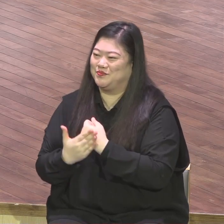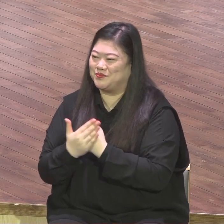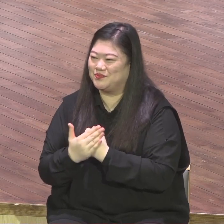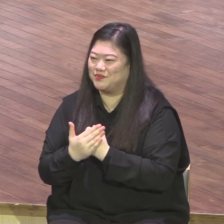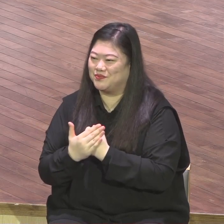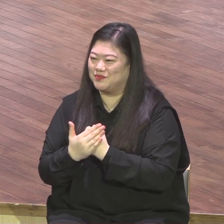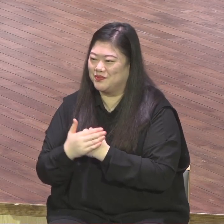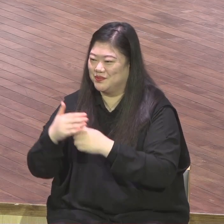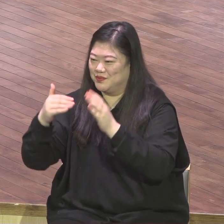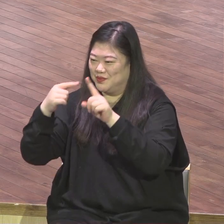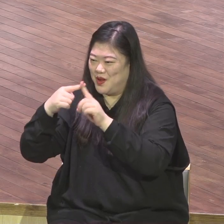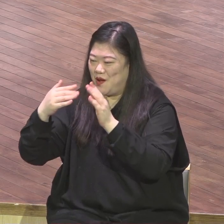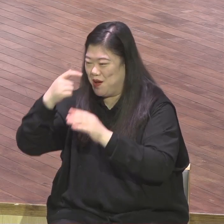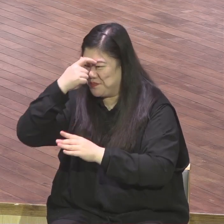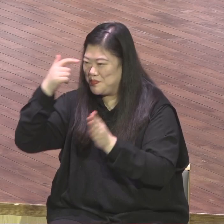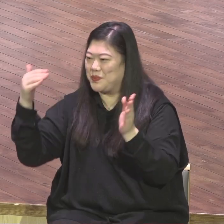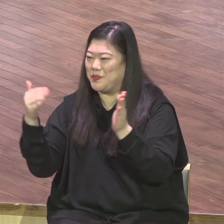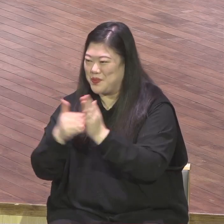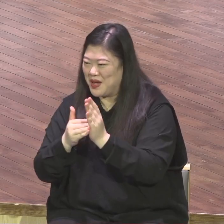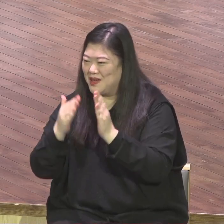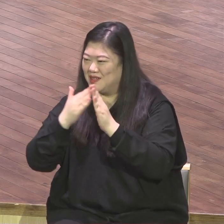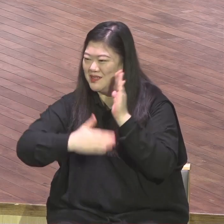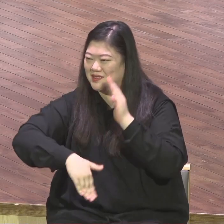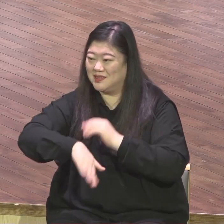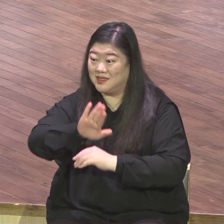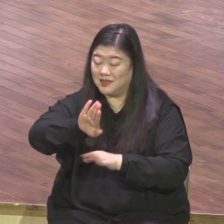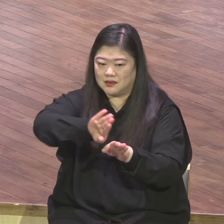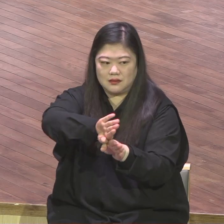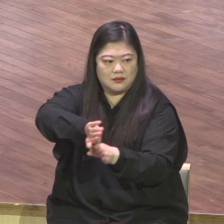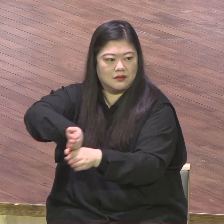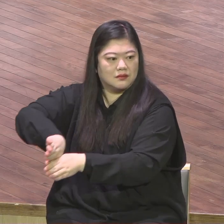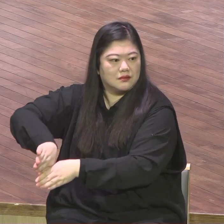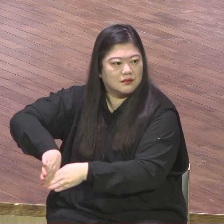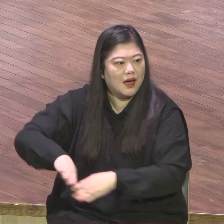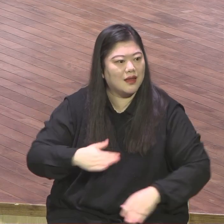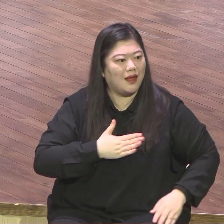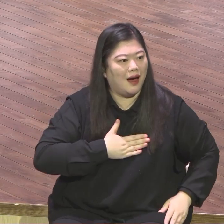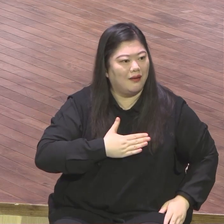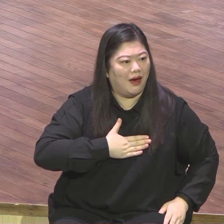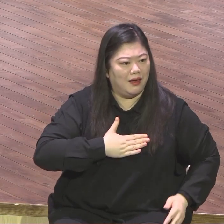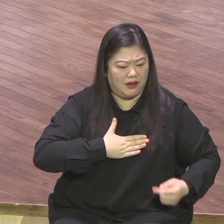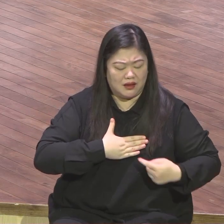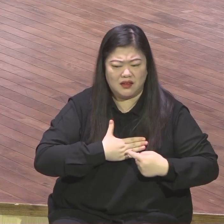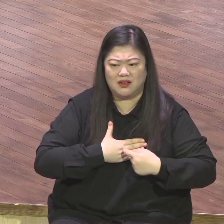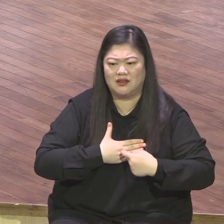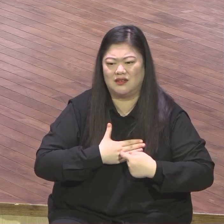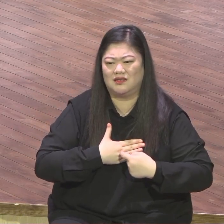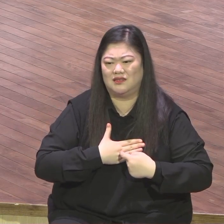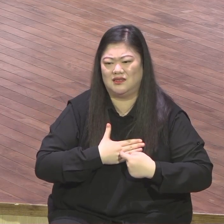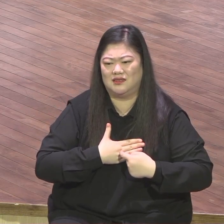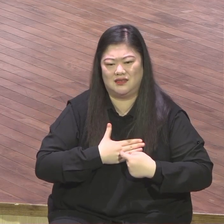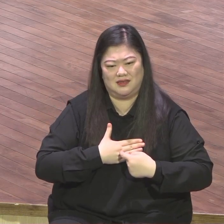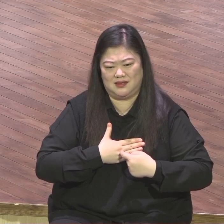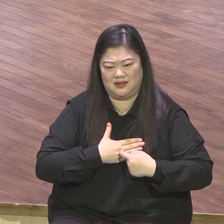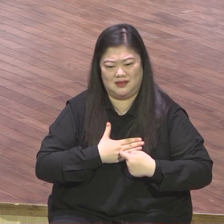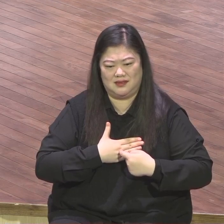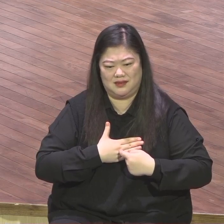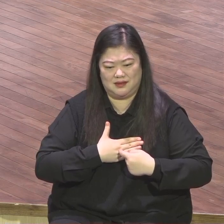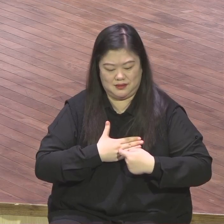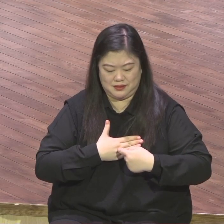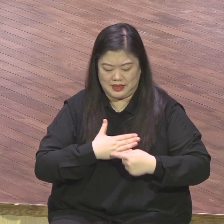안에서. 그래서 그리스도 예수의 마음으로 새롭게 각인이 일어나야